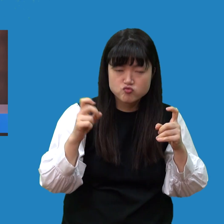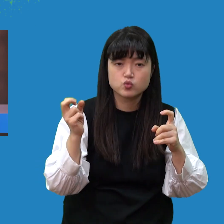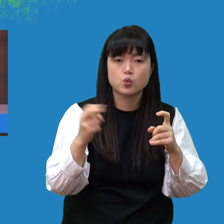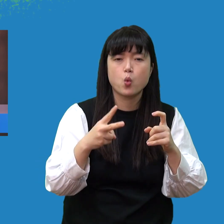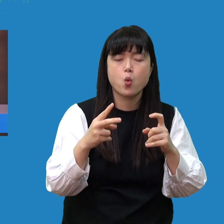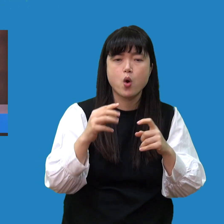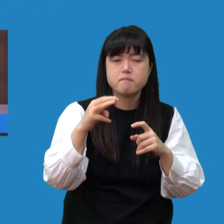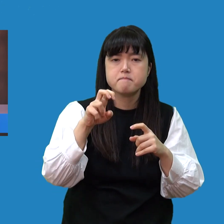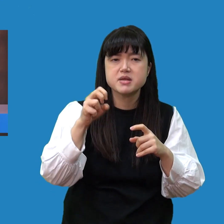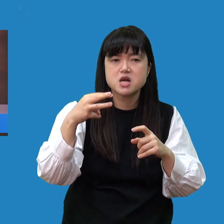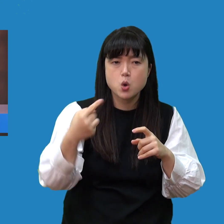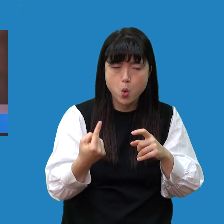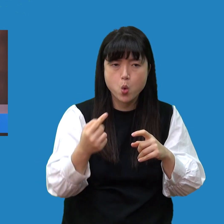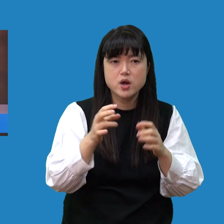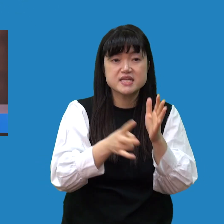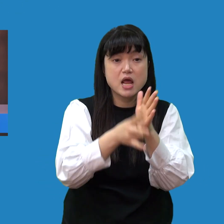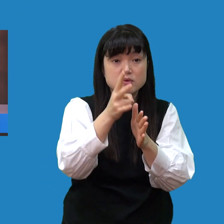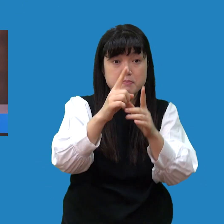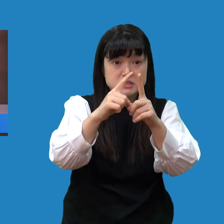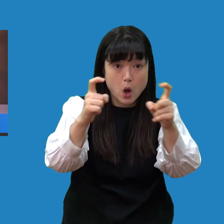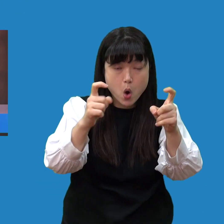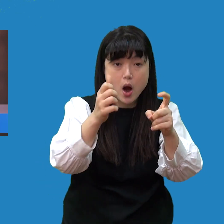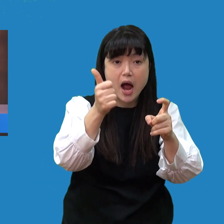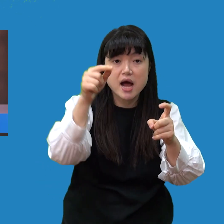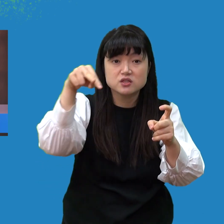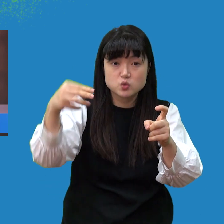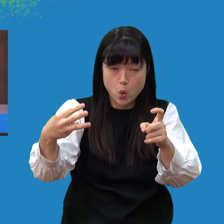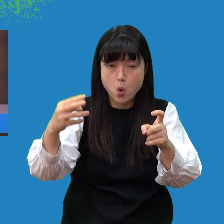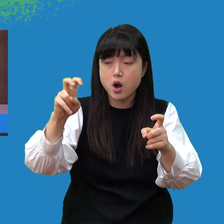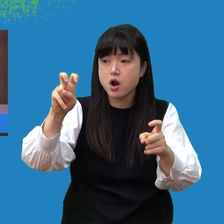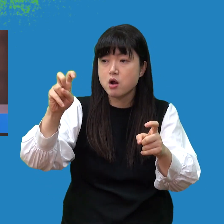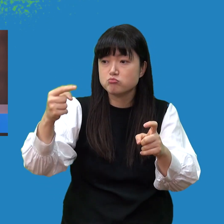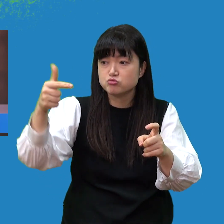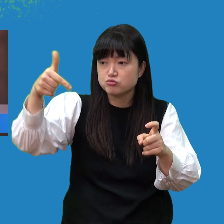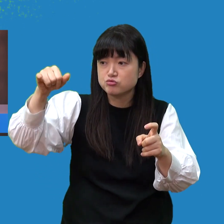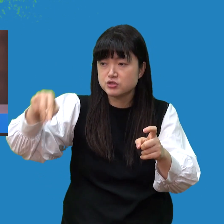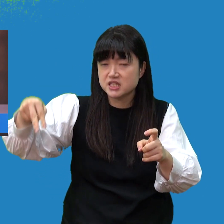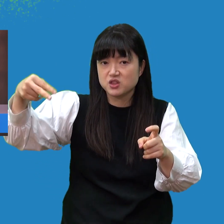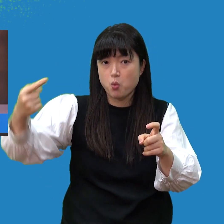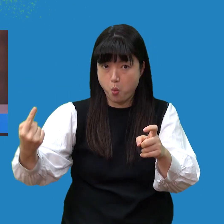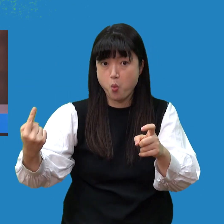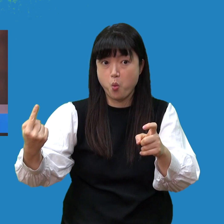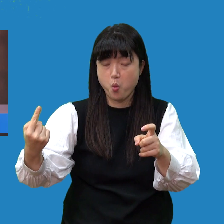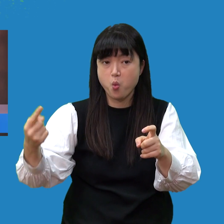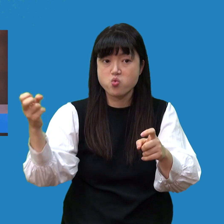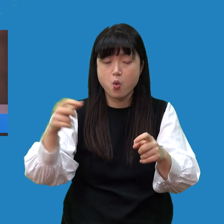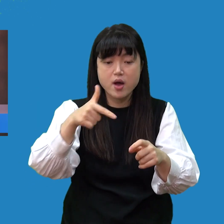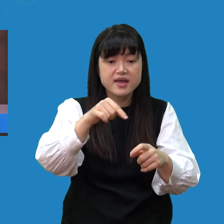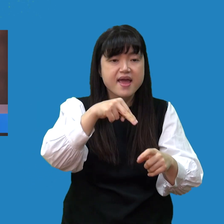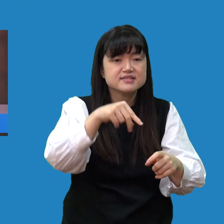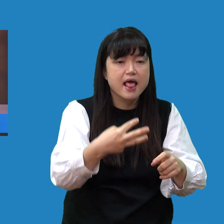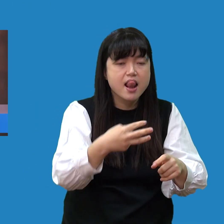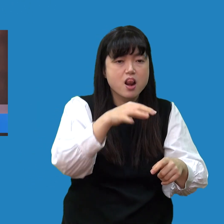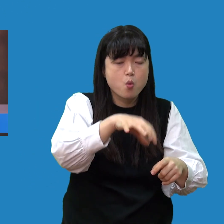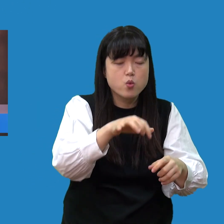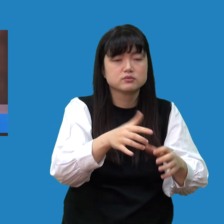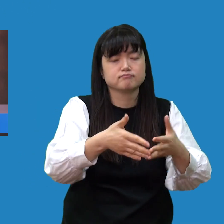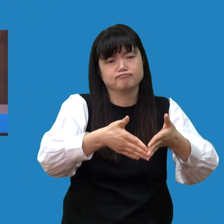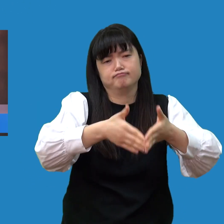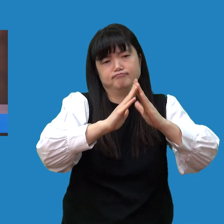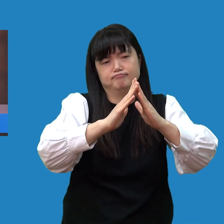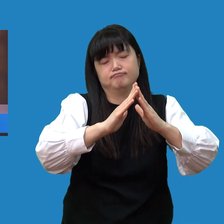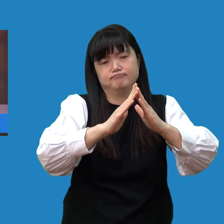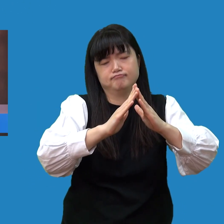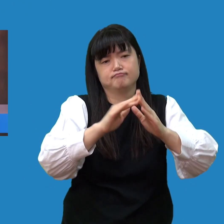왕궁과 밀로와 예루살렘 성과 하솔과 무깃도와 게세를